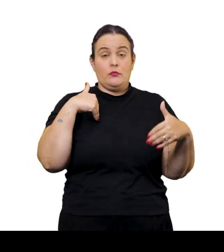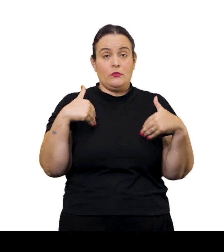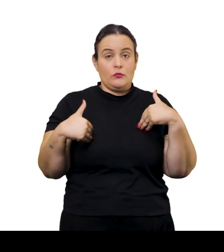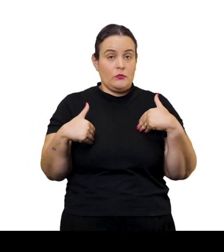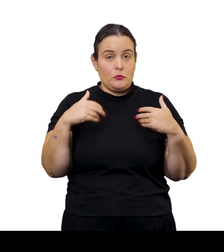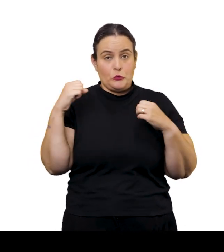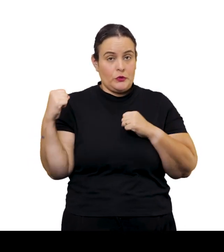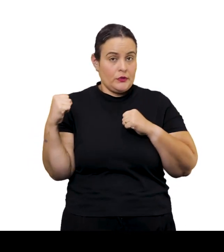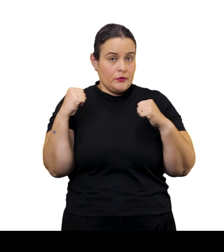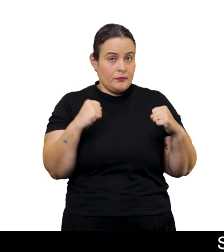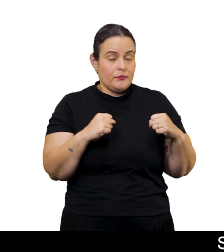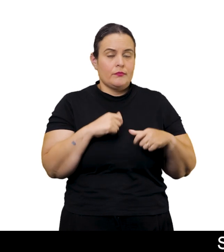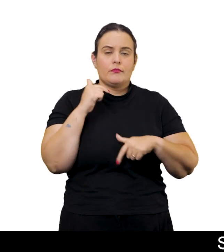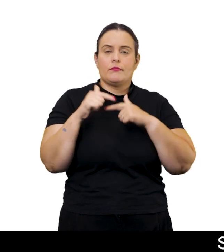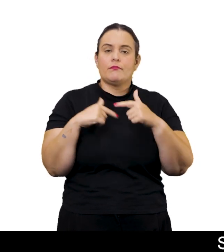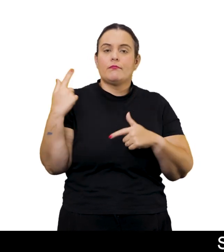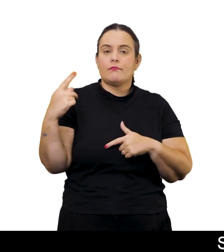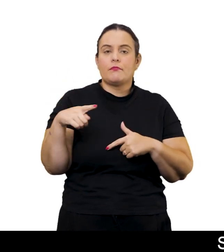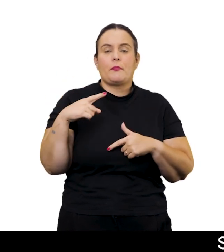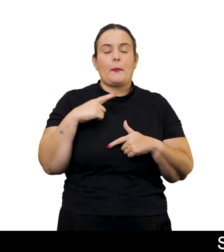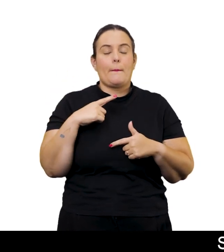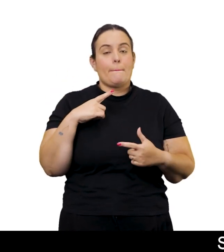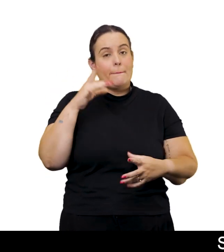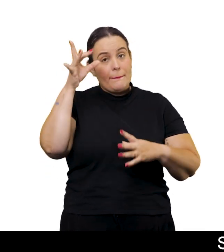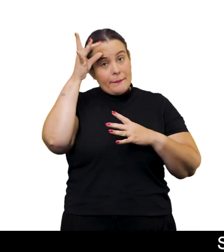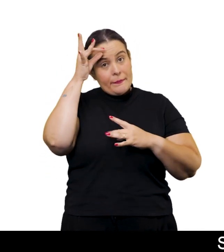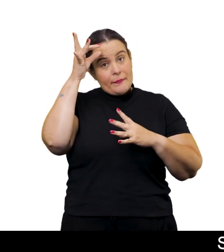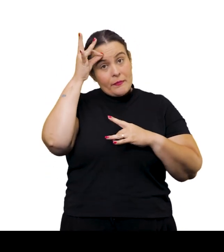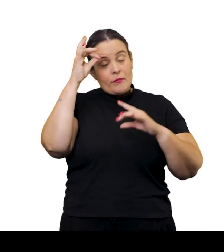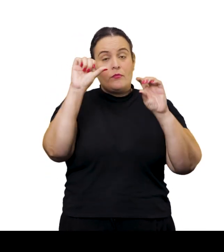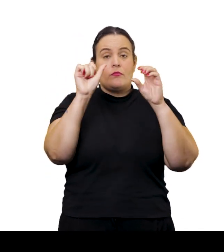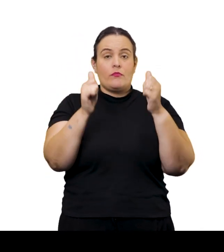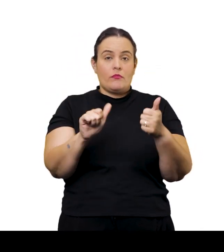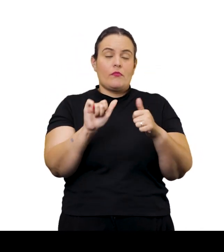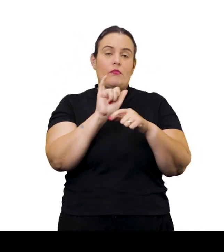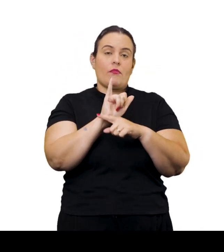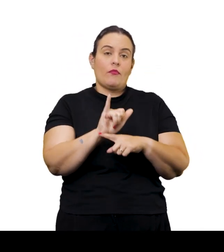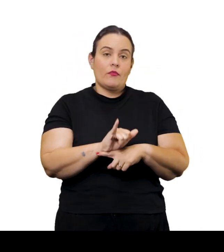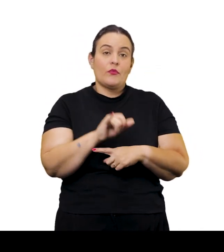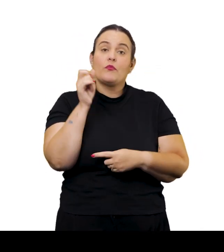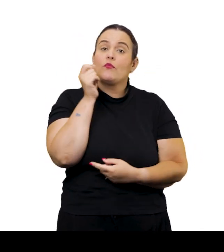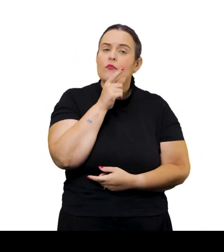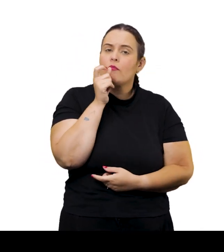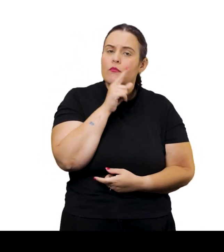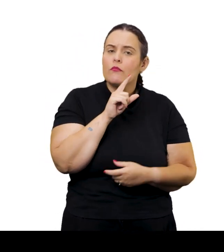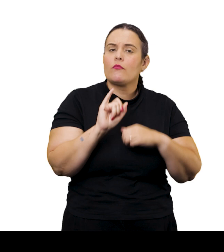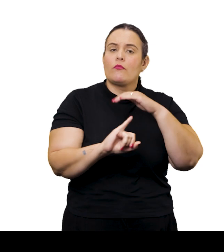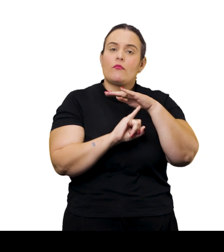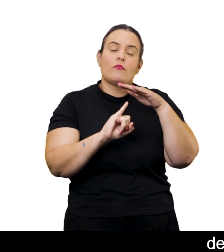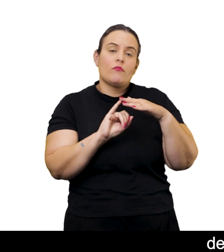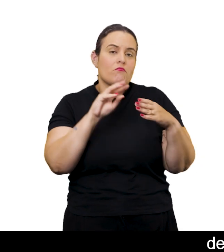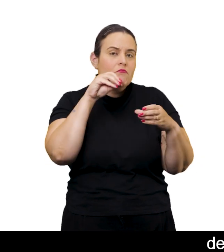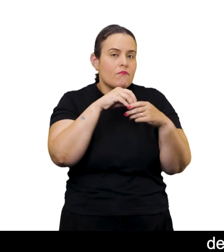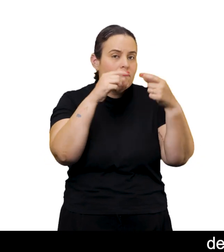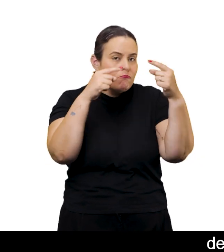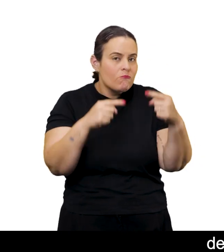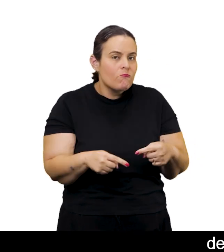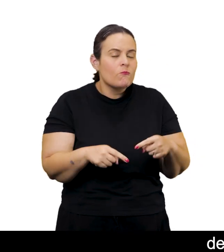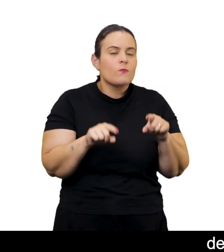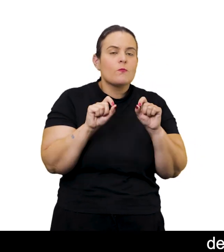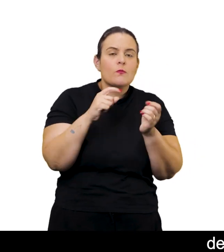poder. Seu trabalho transita entre a performance, a escultura e a crítica institucional,